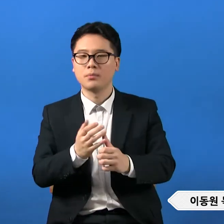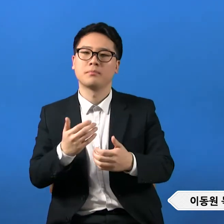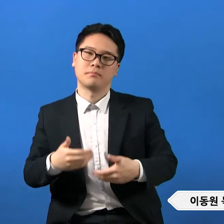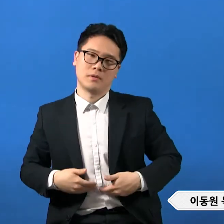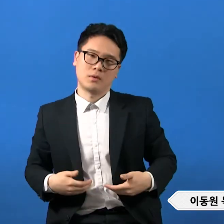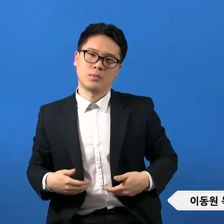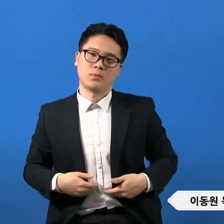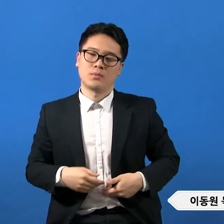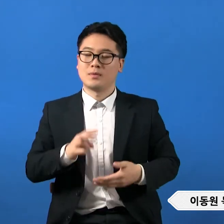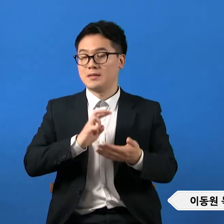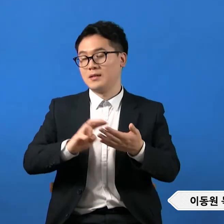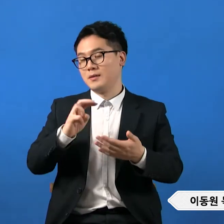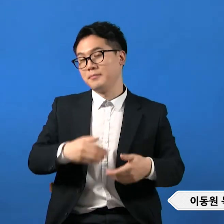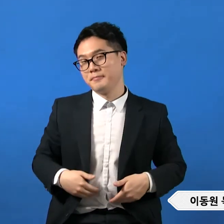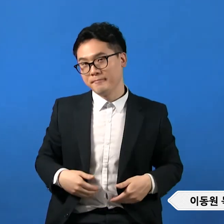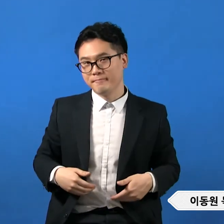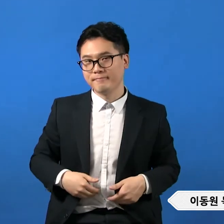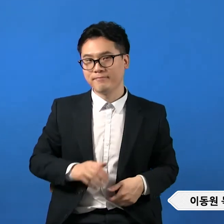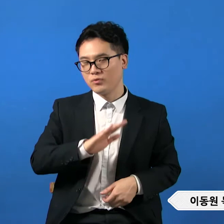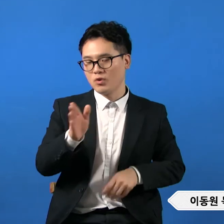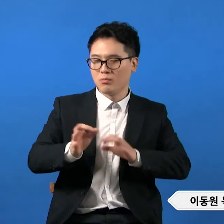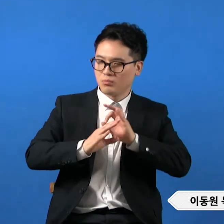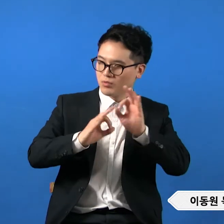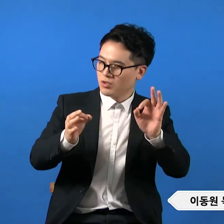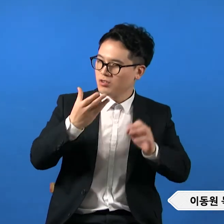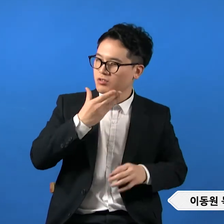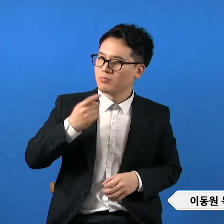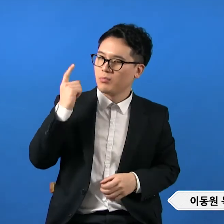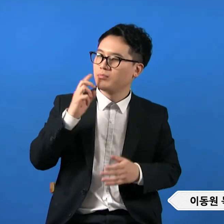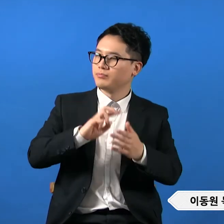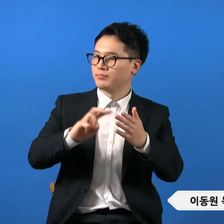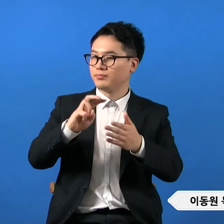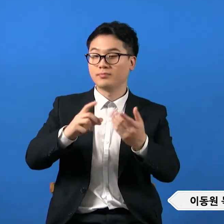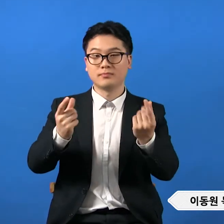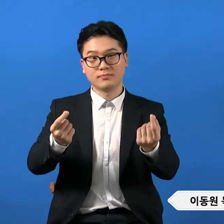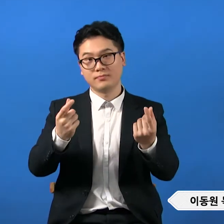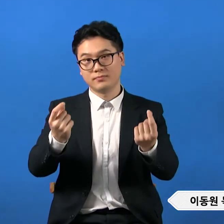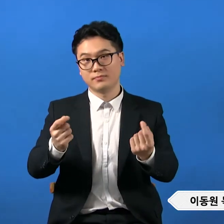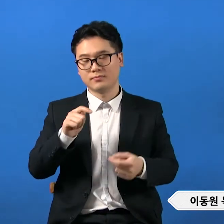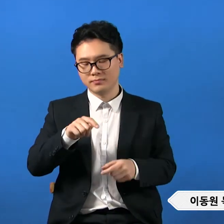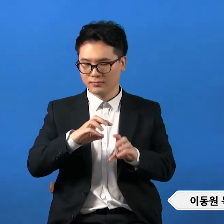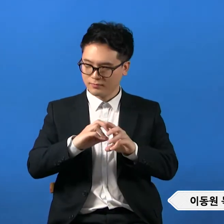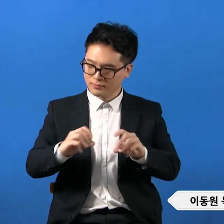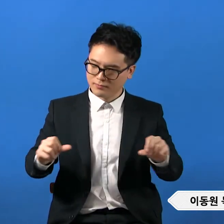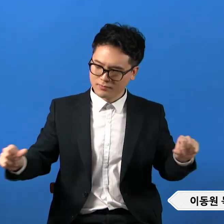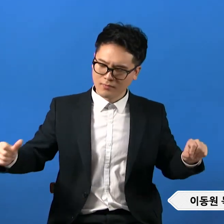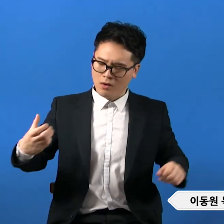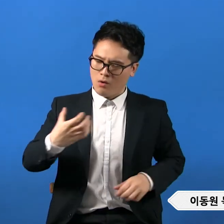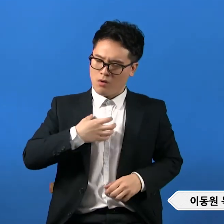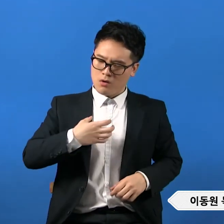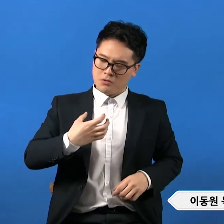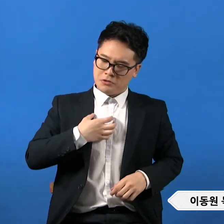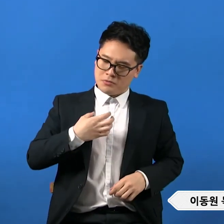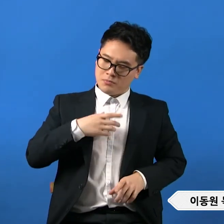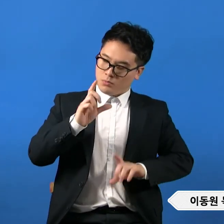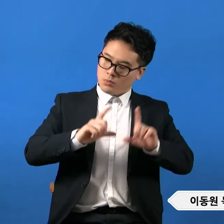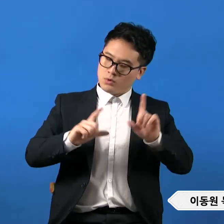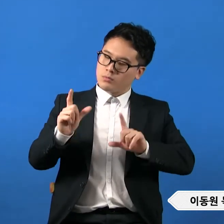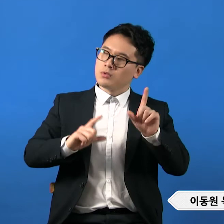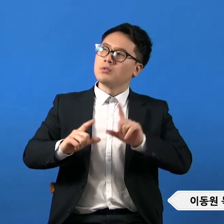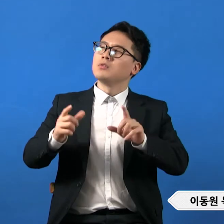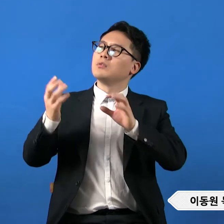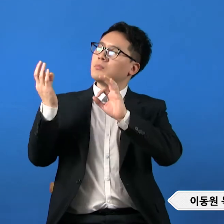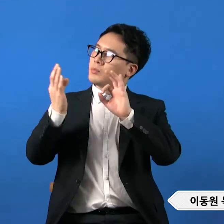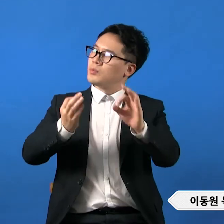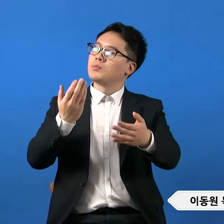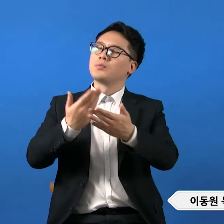합니다. 우리가 부르는 복음서가의 가사의 내용처럼 이 땅의 황무함을 보소서,